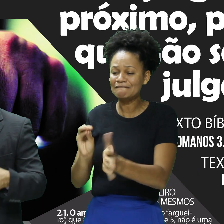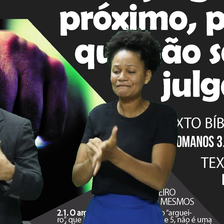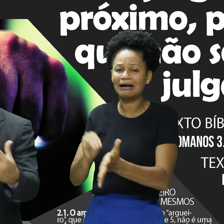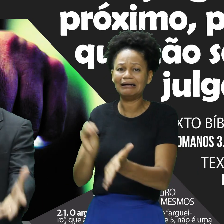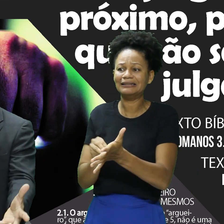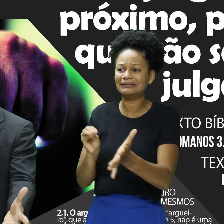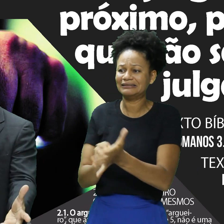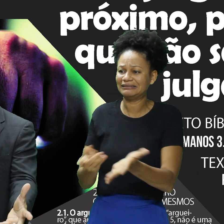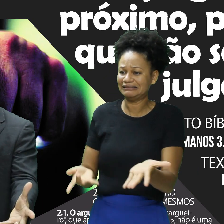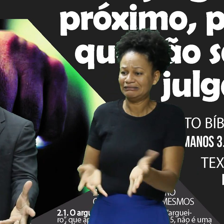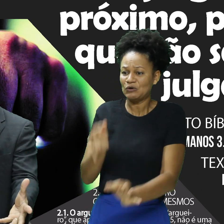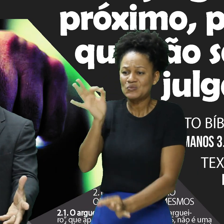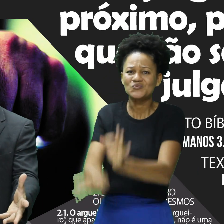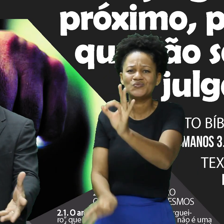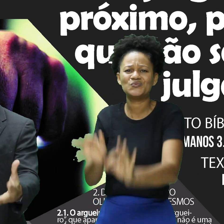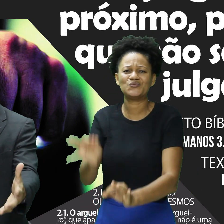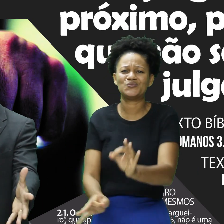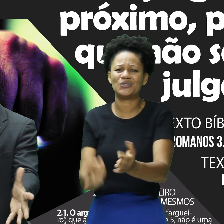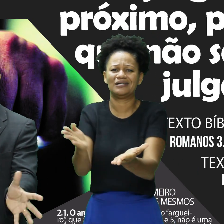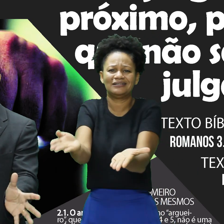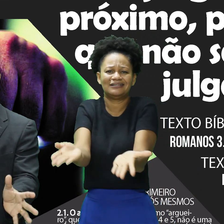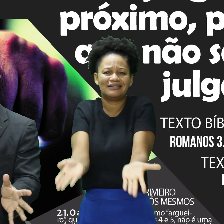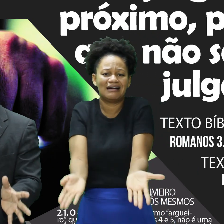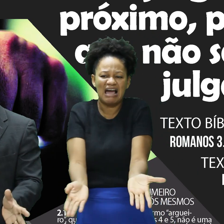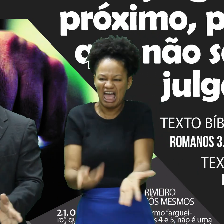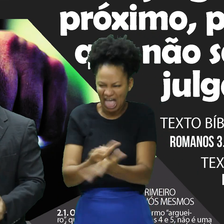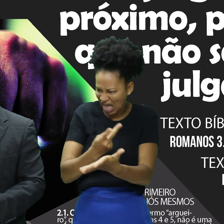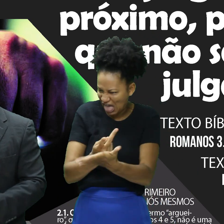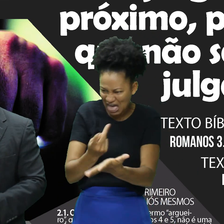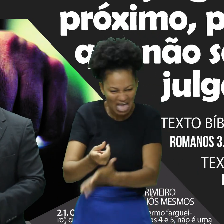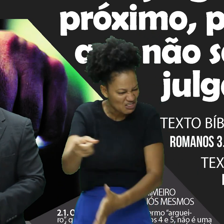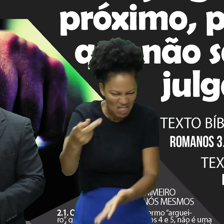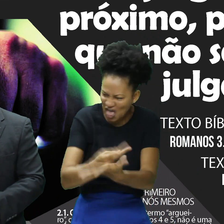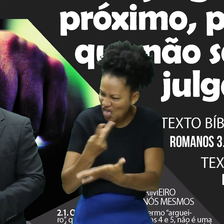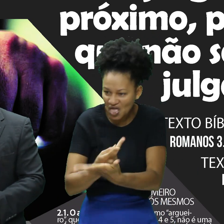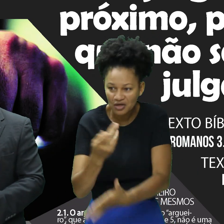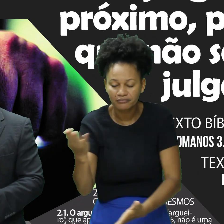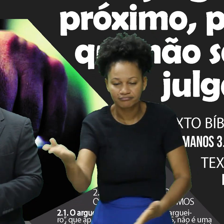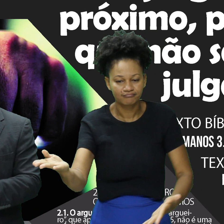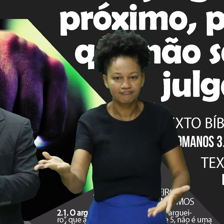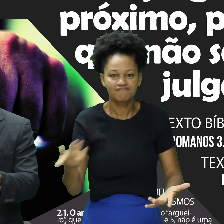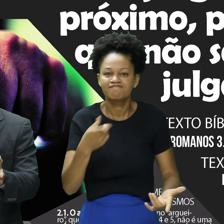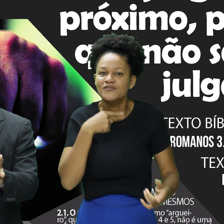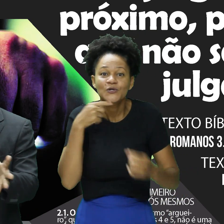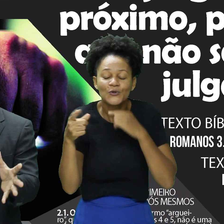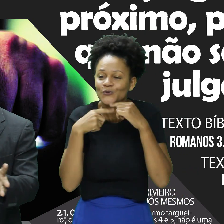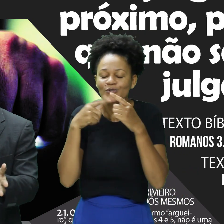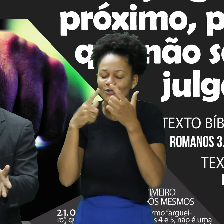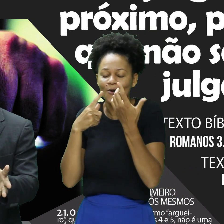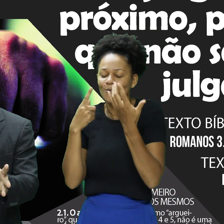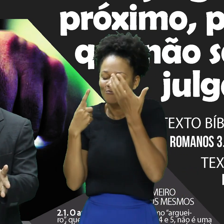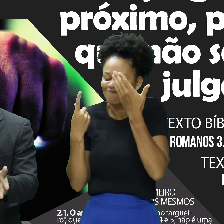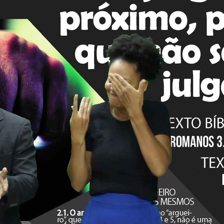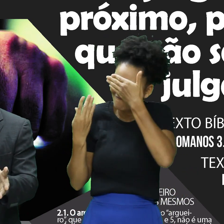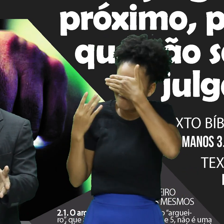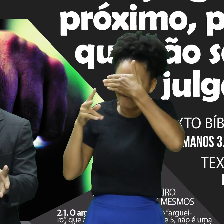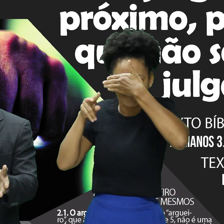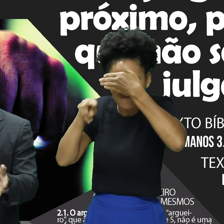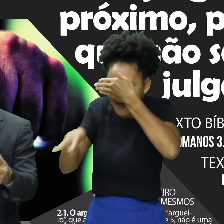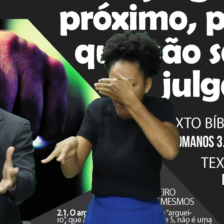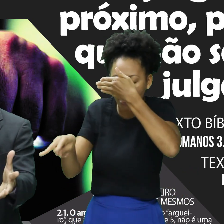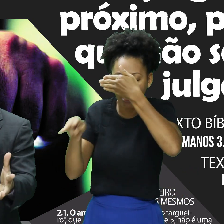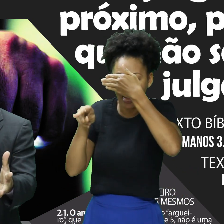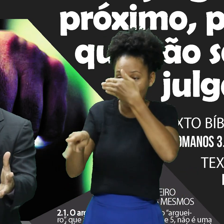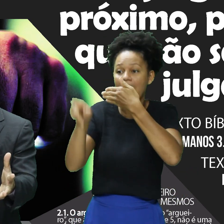E eu a julguei ali que ela estava fazendo algo errado. Eu não consegui enxergar